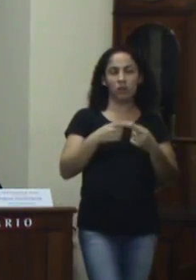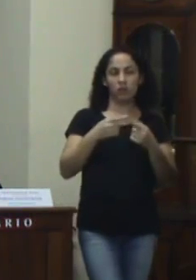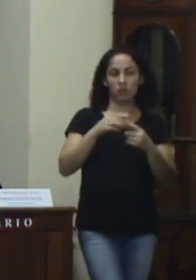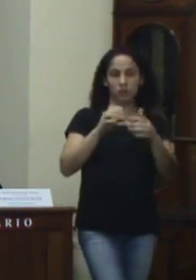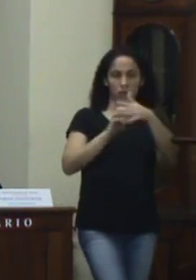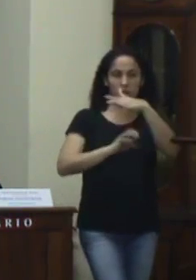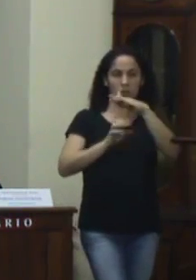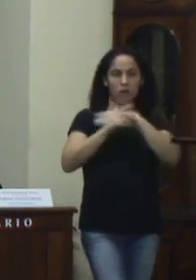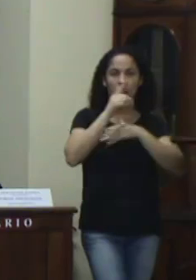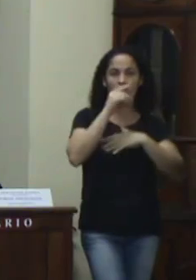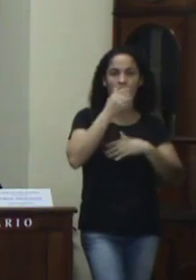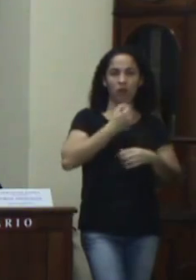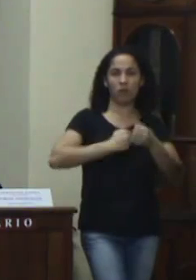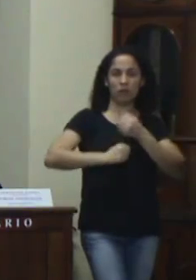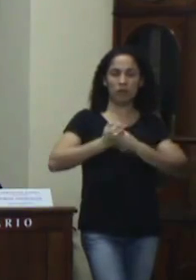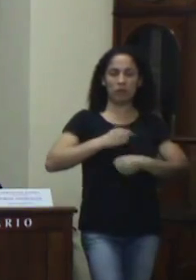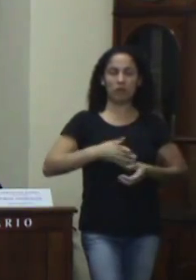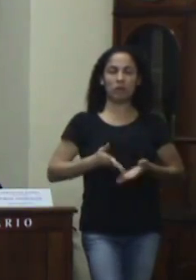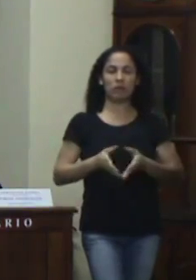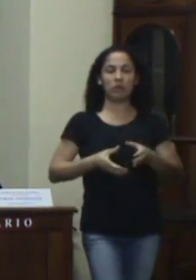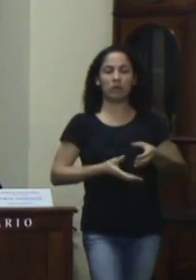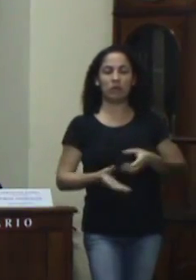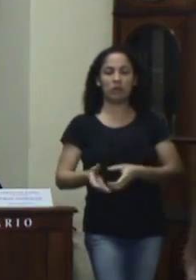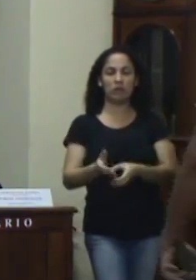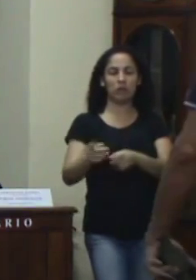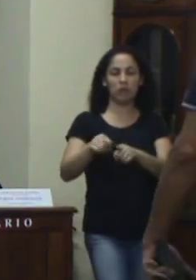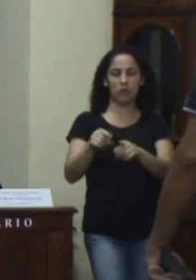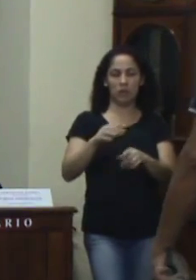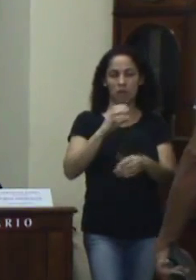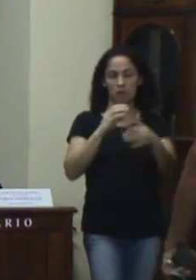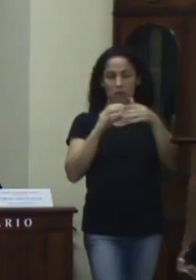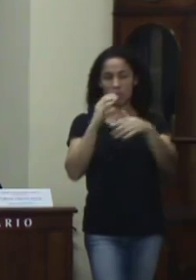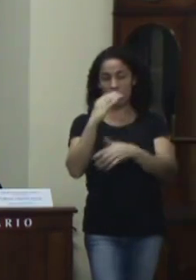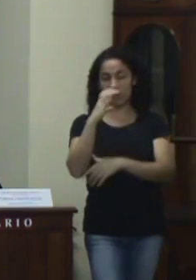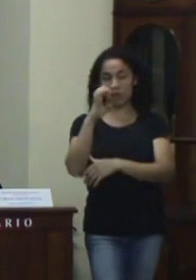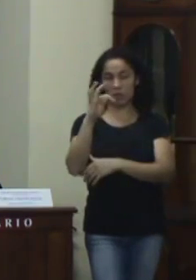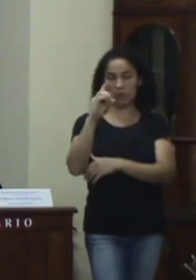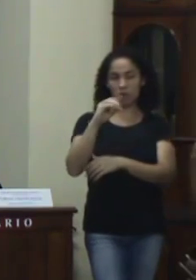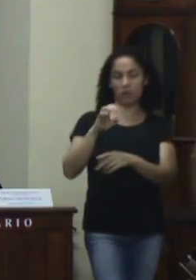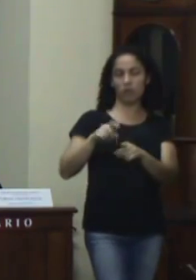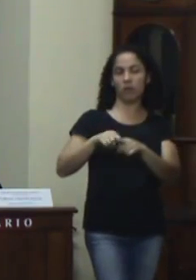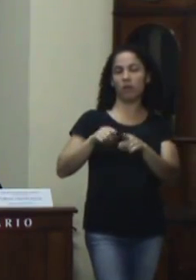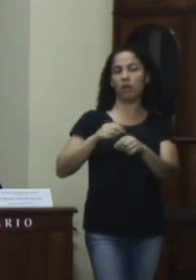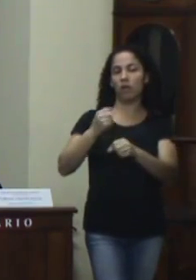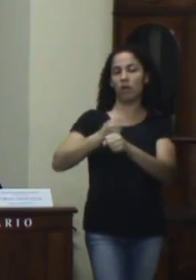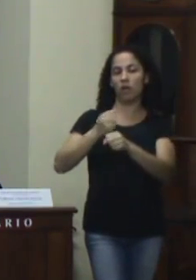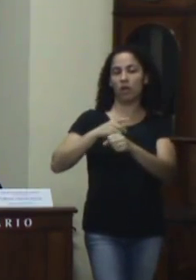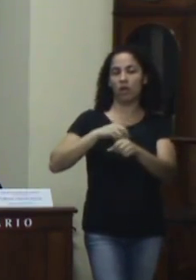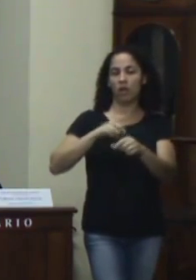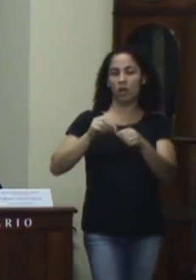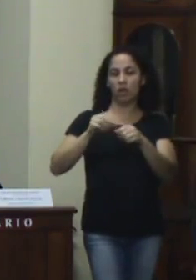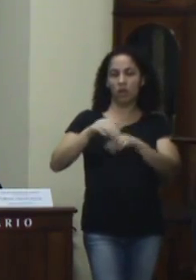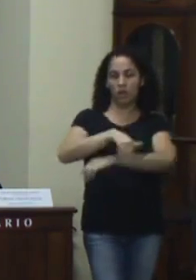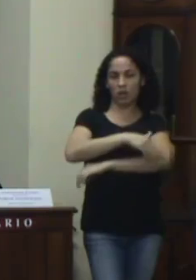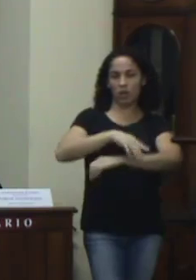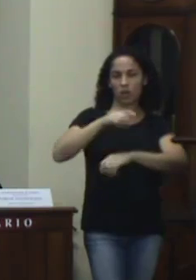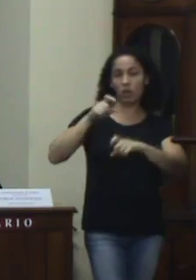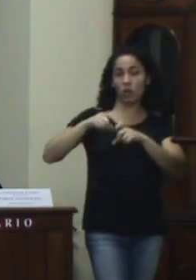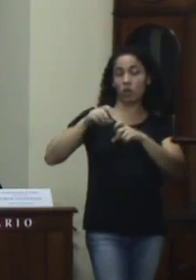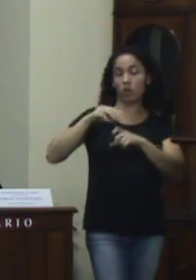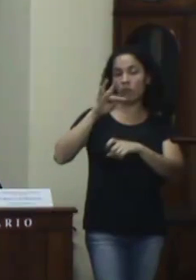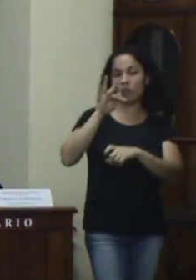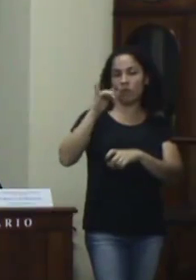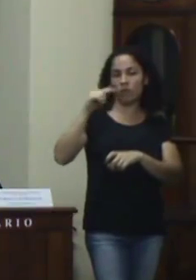Companhia Estadual de Águas e Esgoto, SEDAI, solicitando de providência contra as obras realizadas na rua Doutor Figueiredo, do bairro